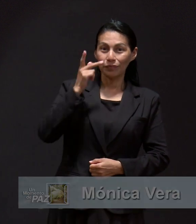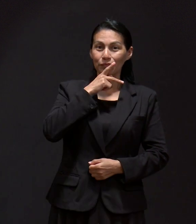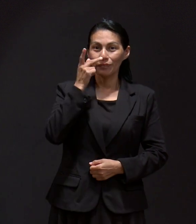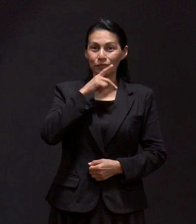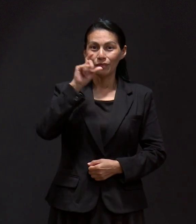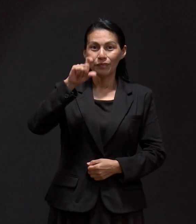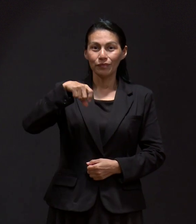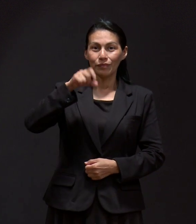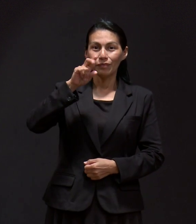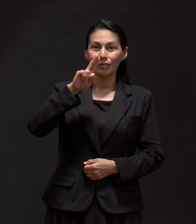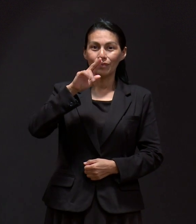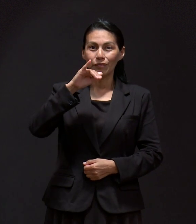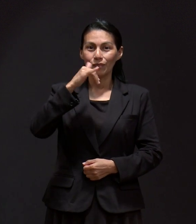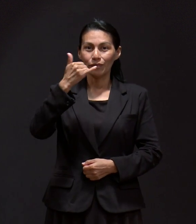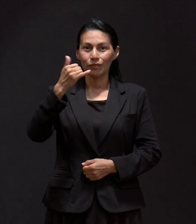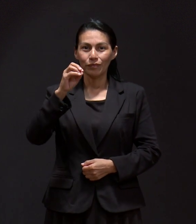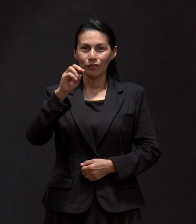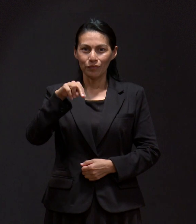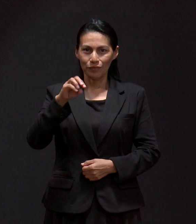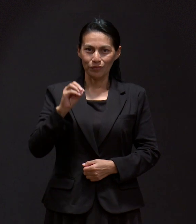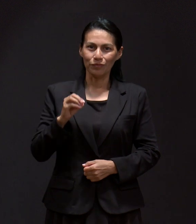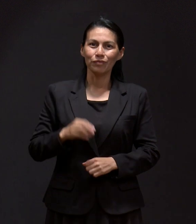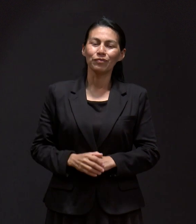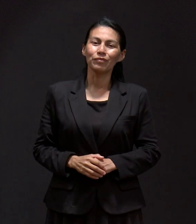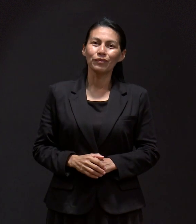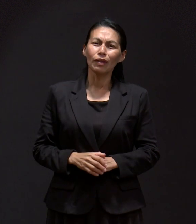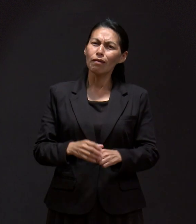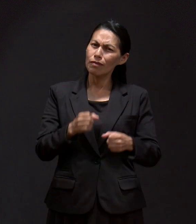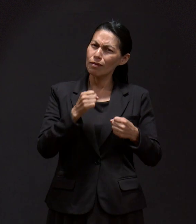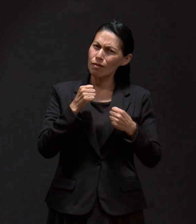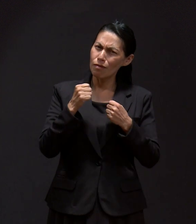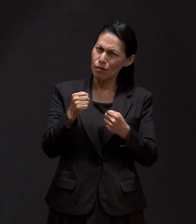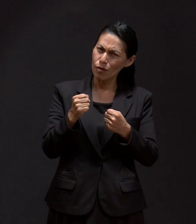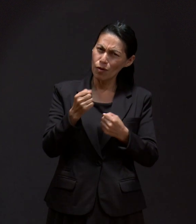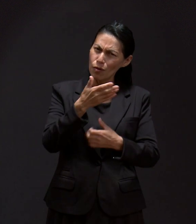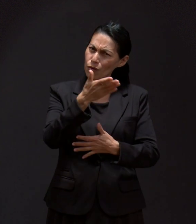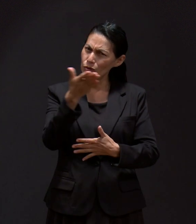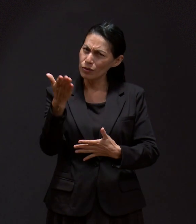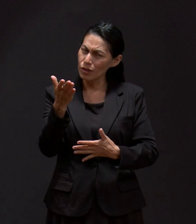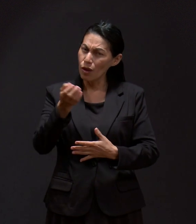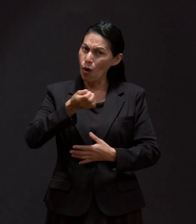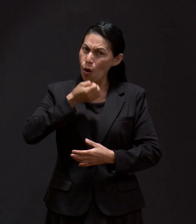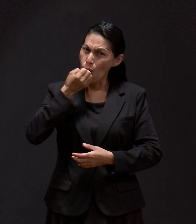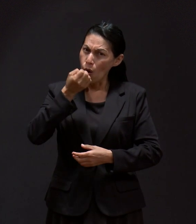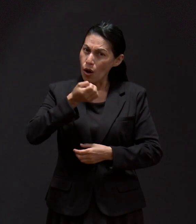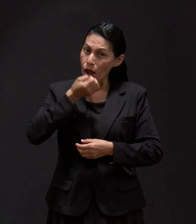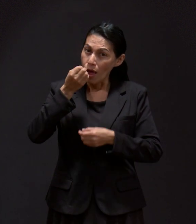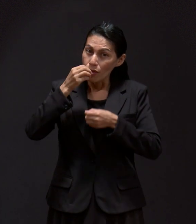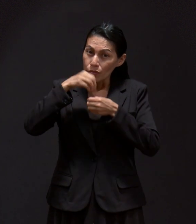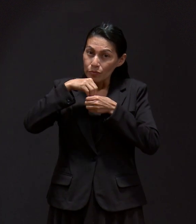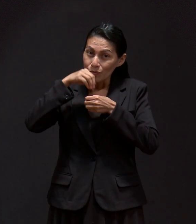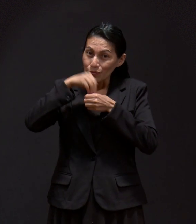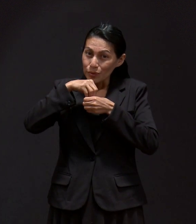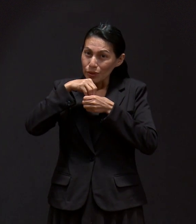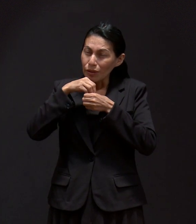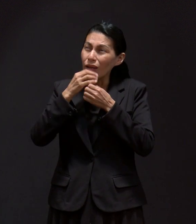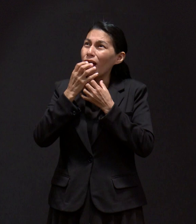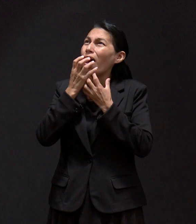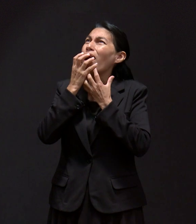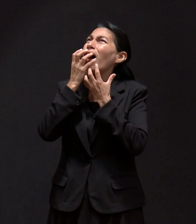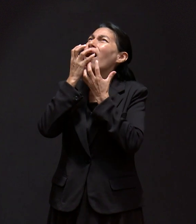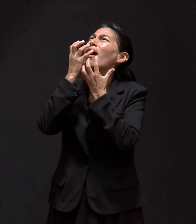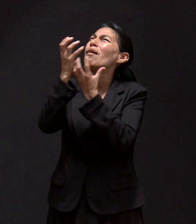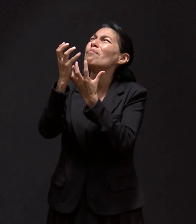yo no sin duda alguna alguna vez hemos orado de manera privada y hemos clamado